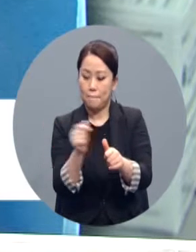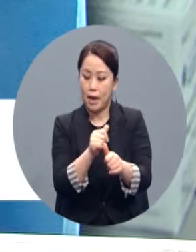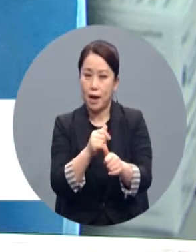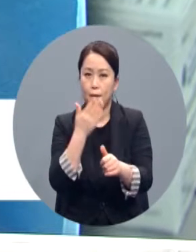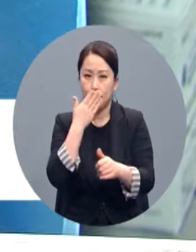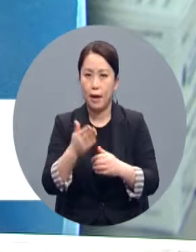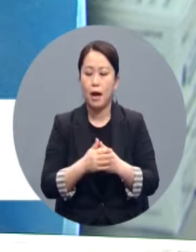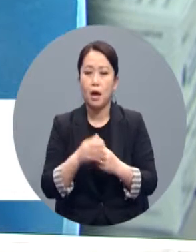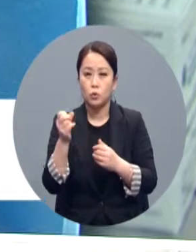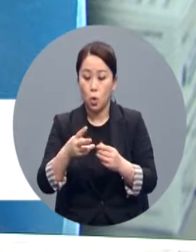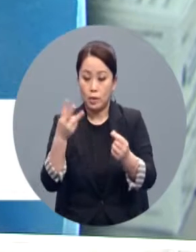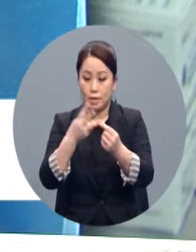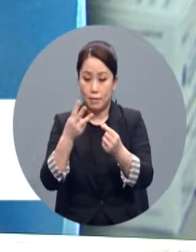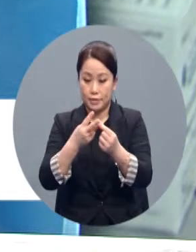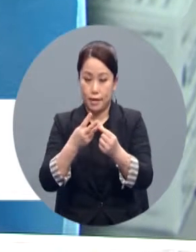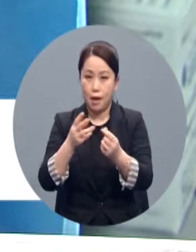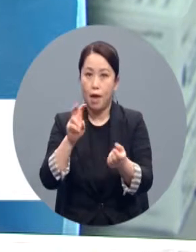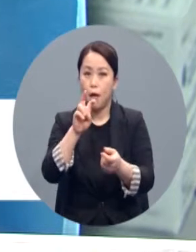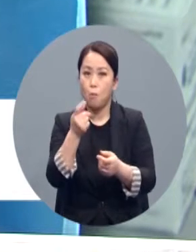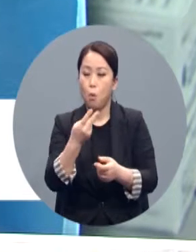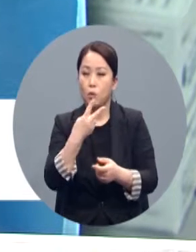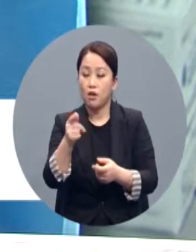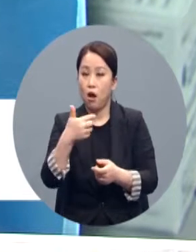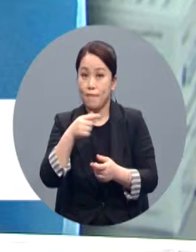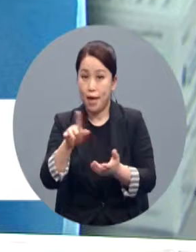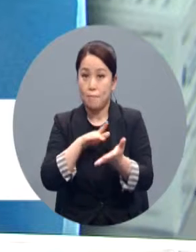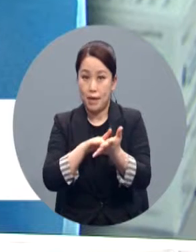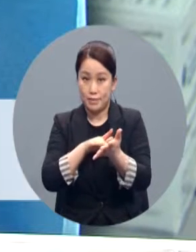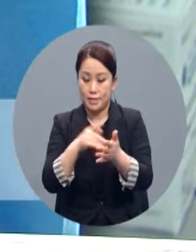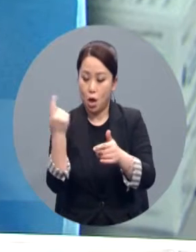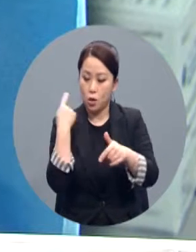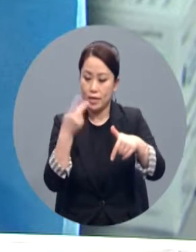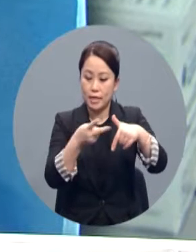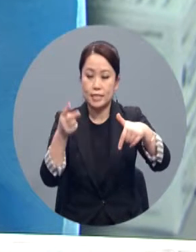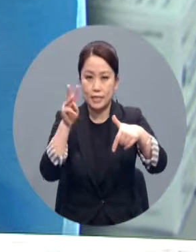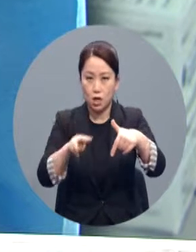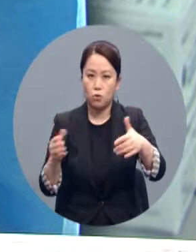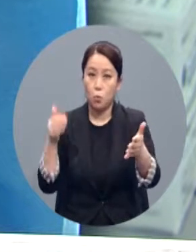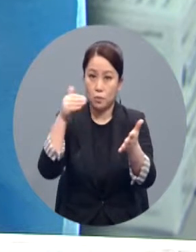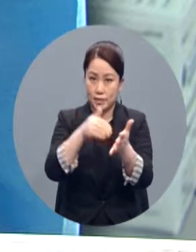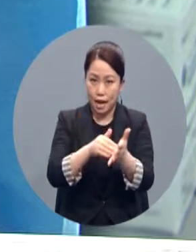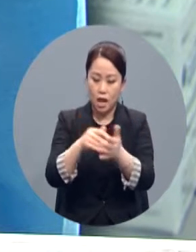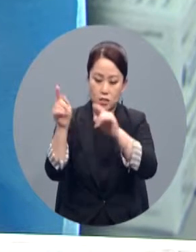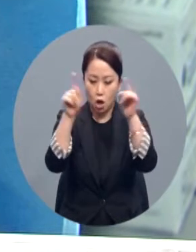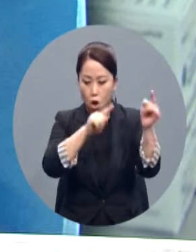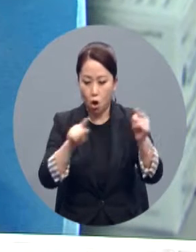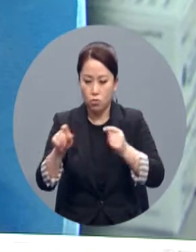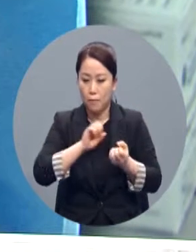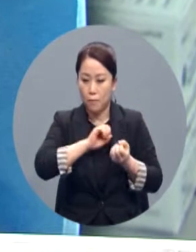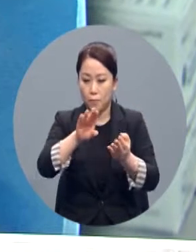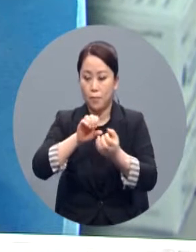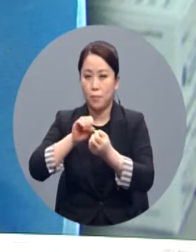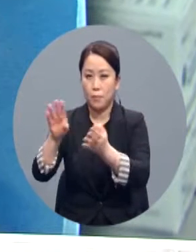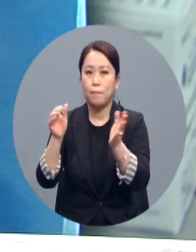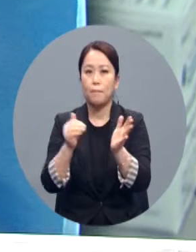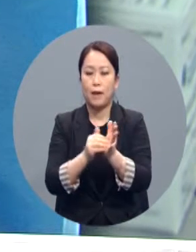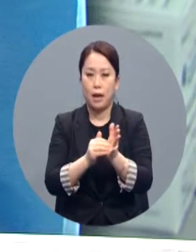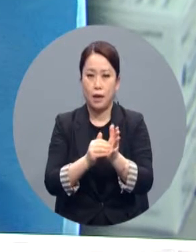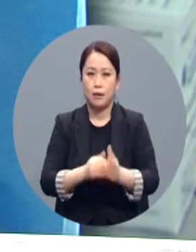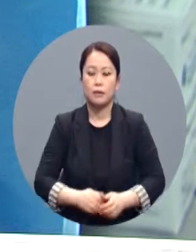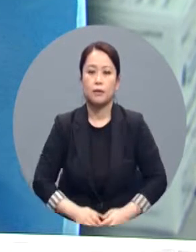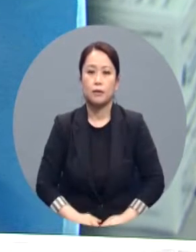상용화될 모드나 백진희 어제 인천에 도착 에 전국으로 배송되었습니다 초식은 현지 5 기자가